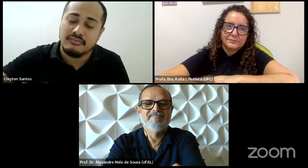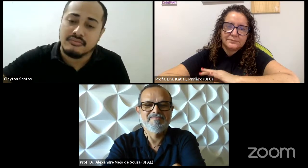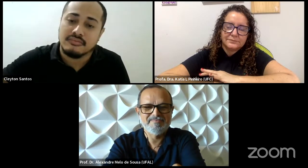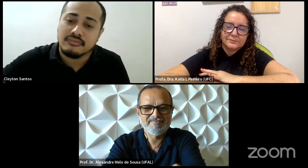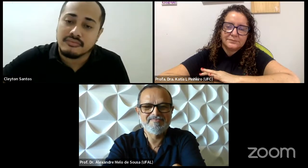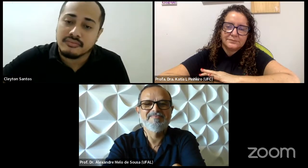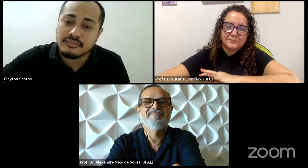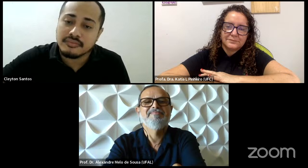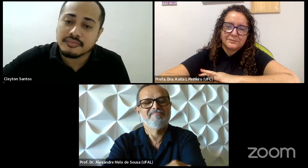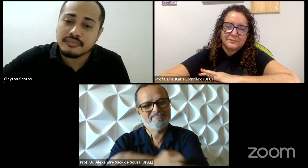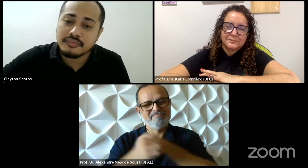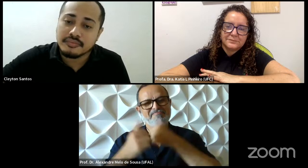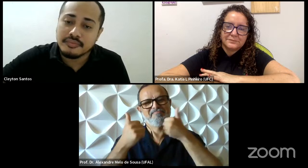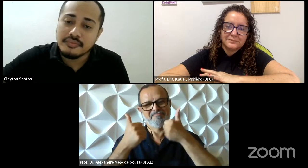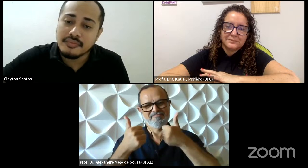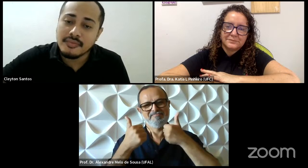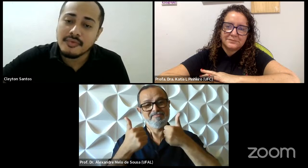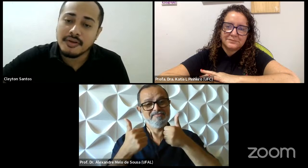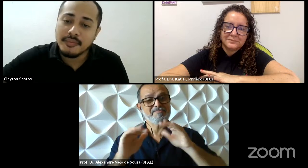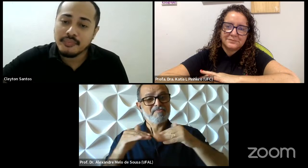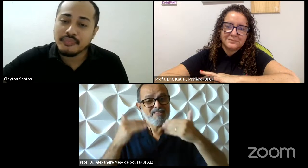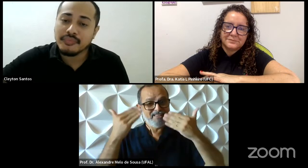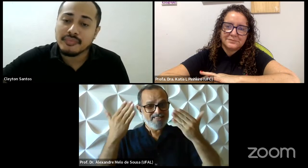língua e da cultura da comunidade surda.